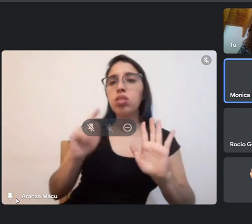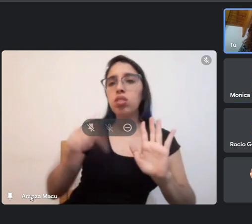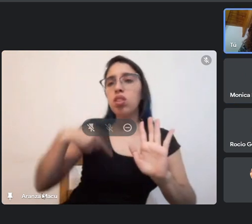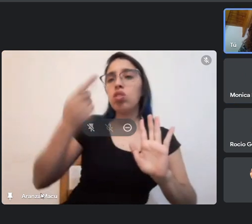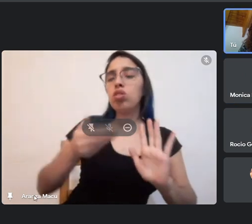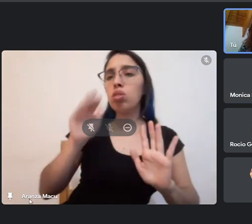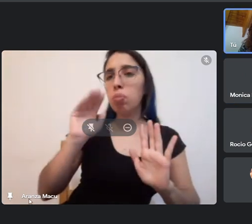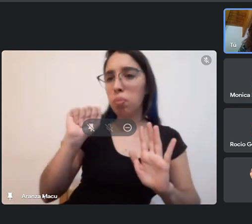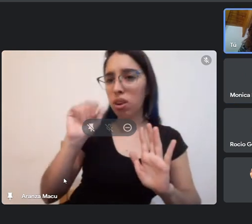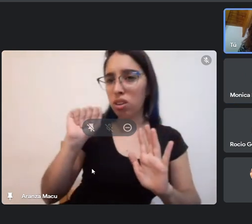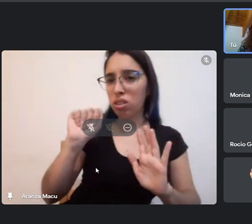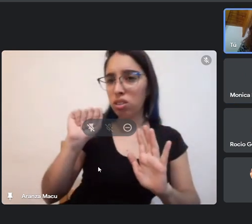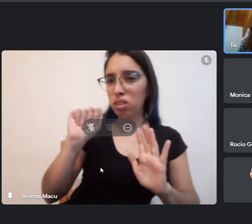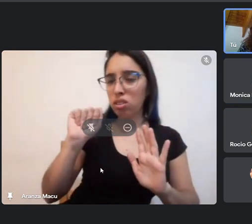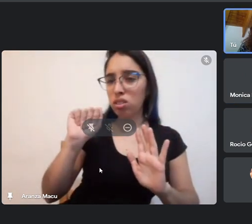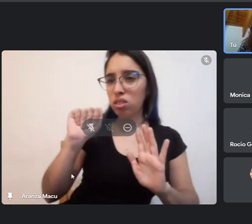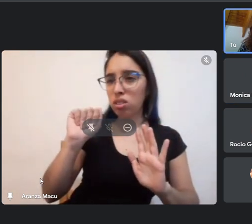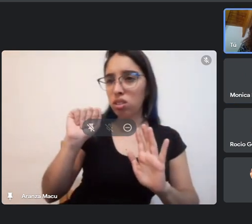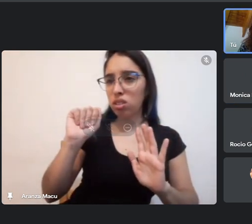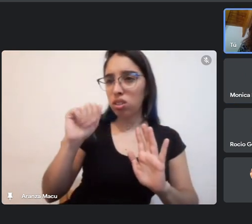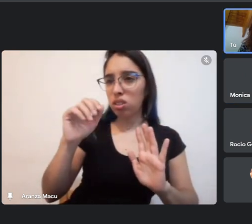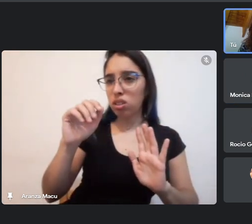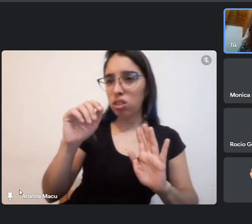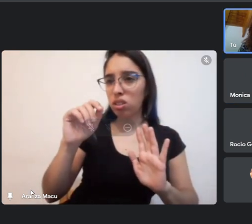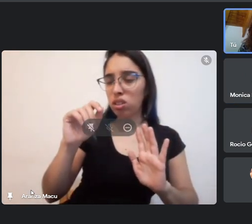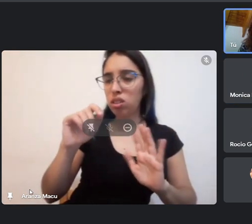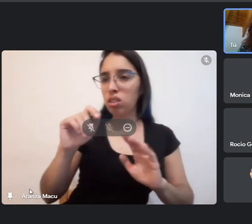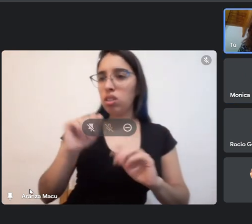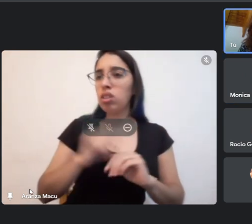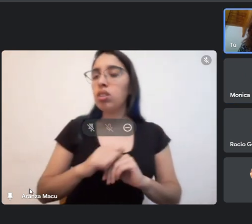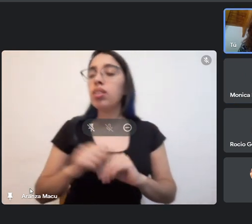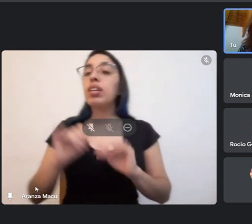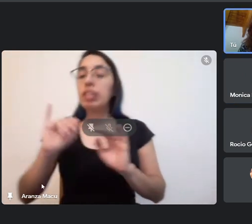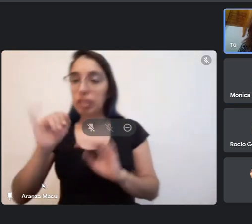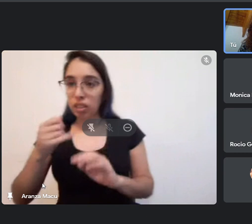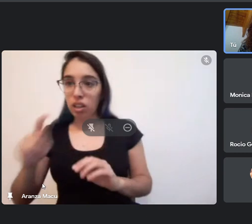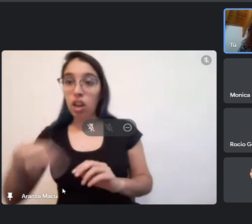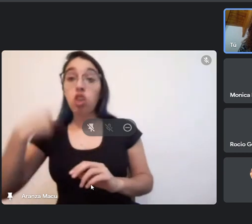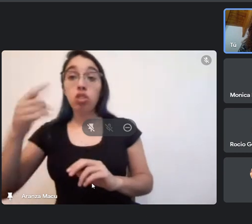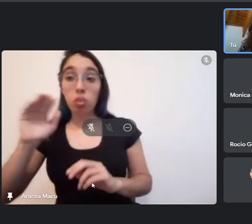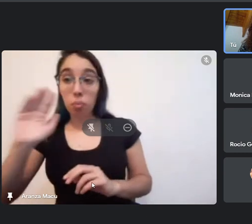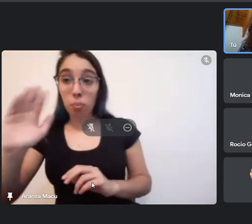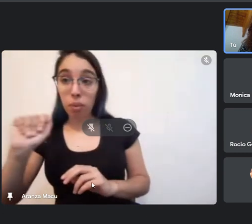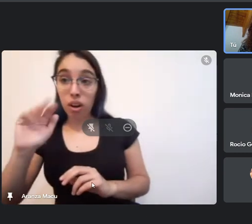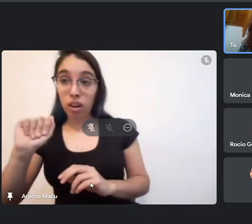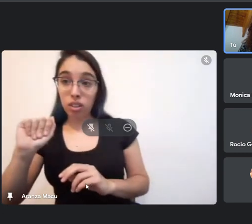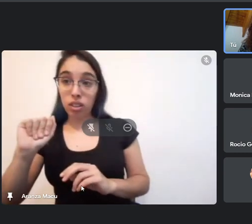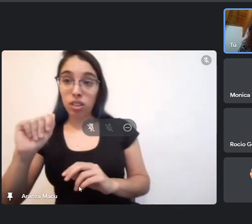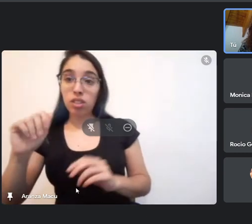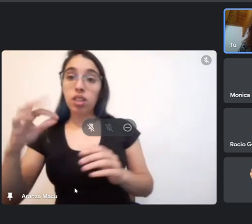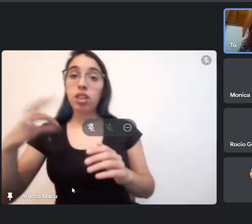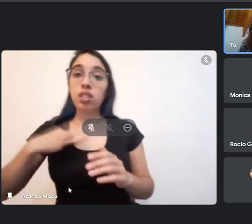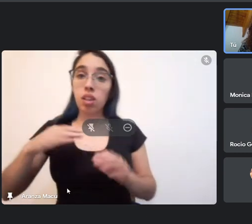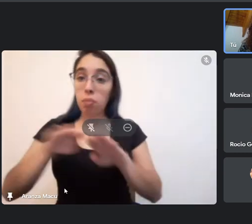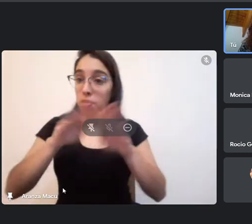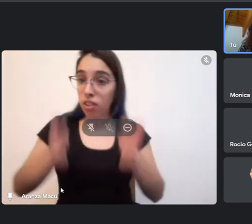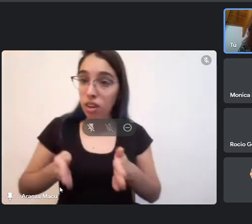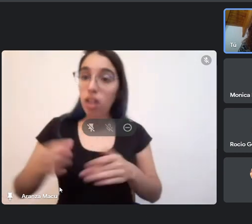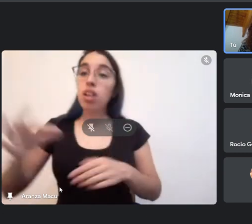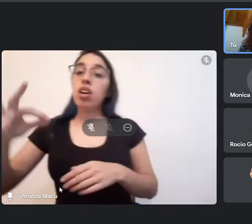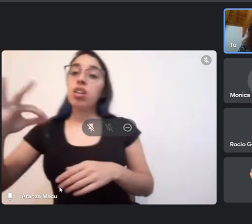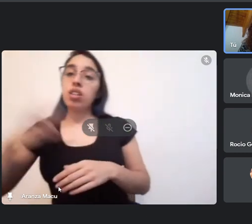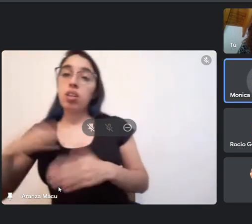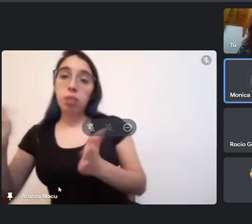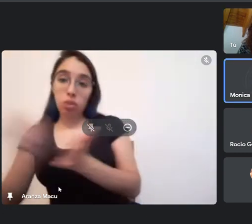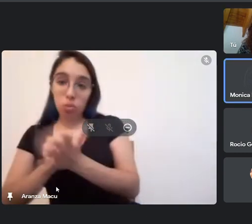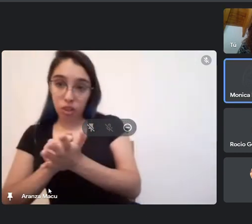martes tomamos nosotros el final y tomamos también el recuperatorio, ¿sí? Ah, está